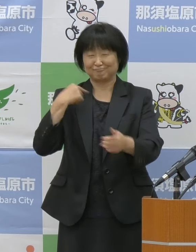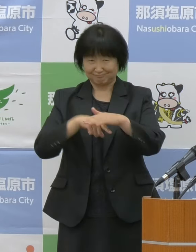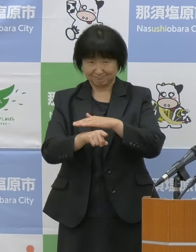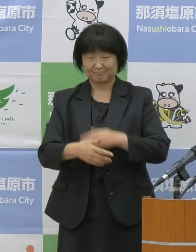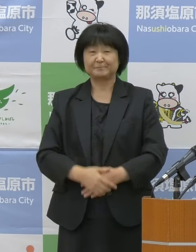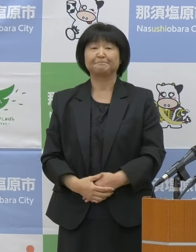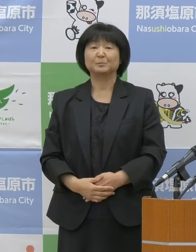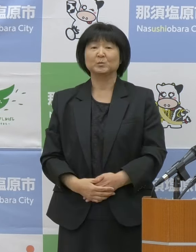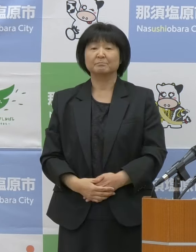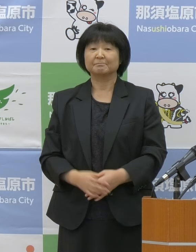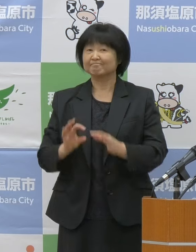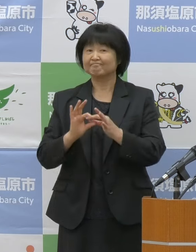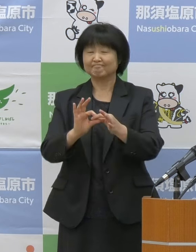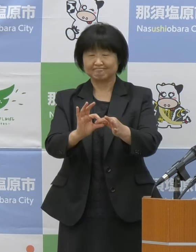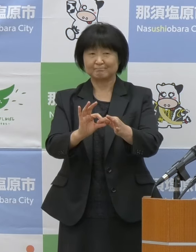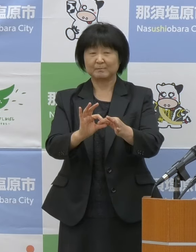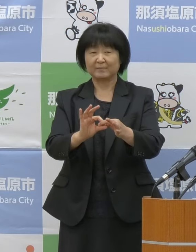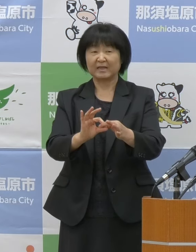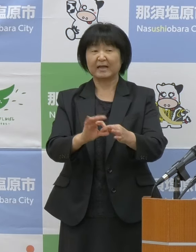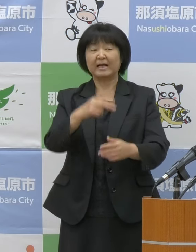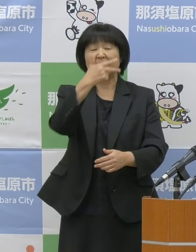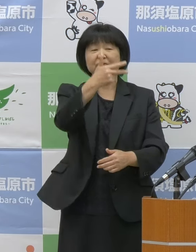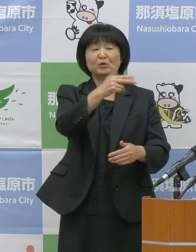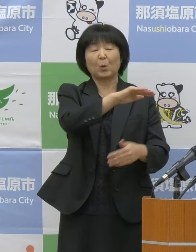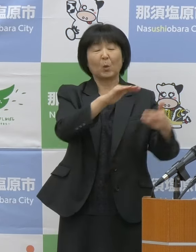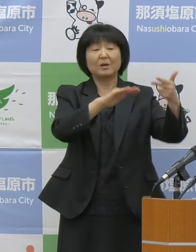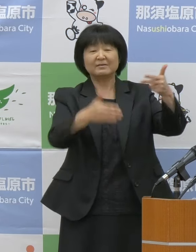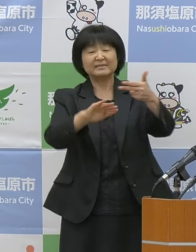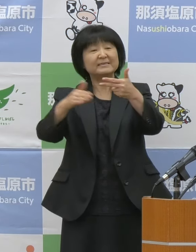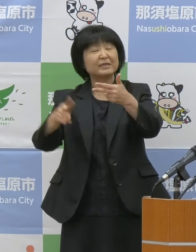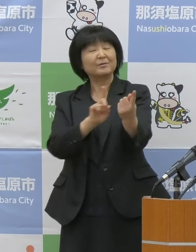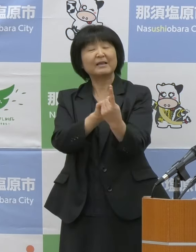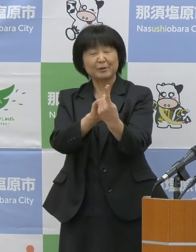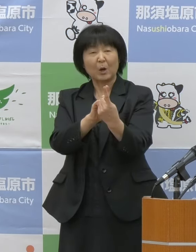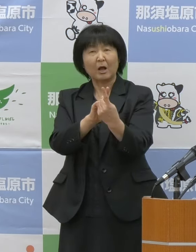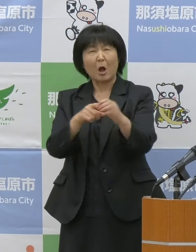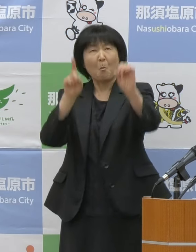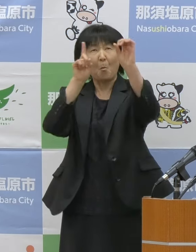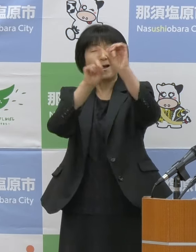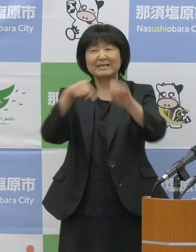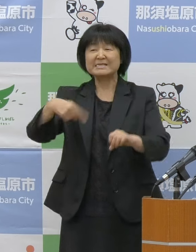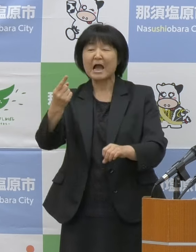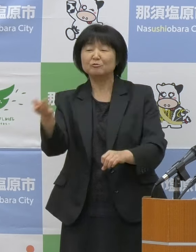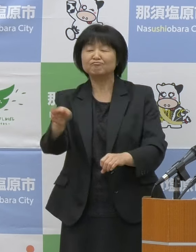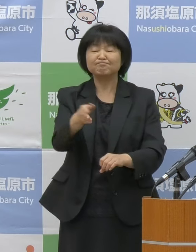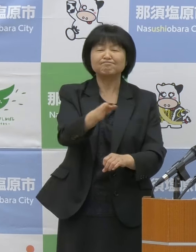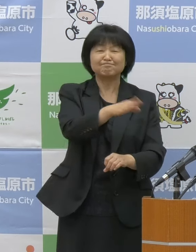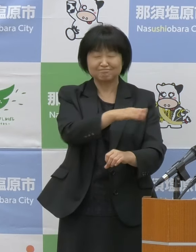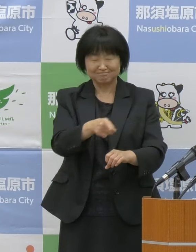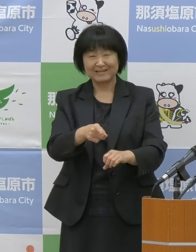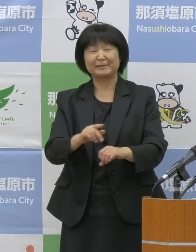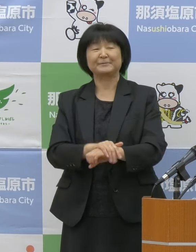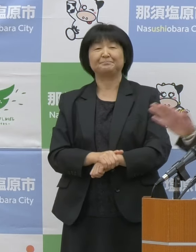ています。引き続きですね、私有施設を対象に、もともと目標は100基でありましたので、100基を目標